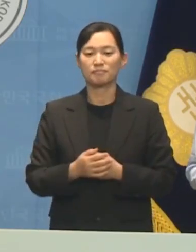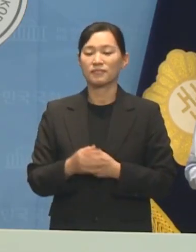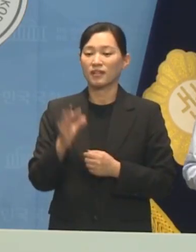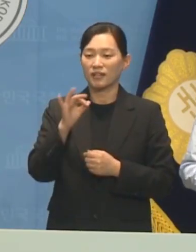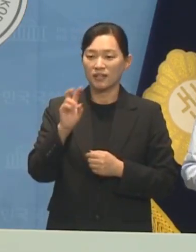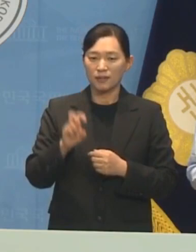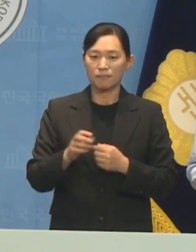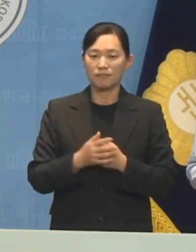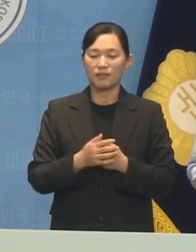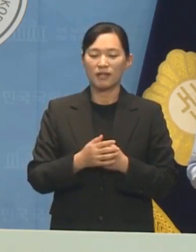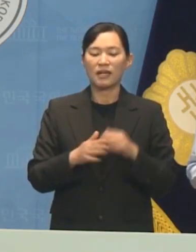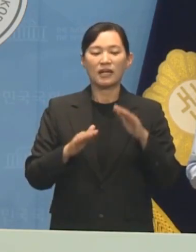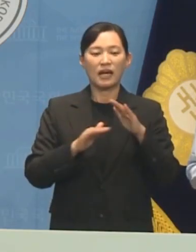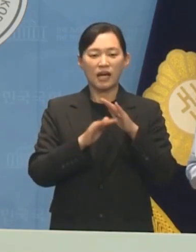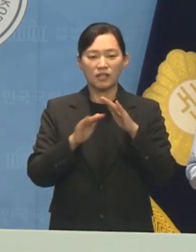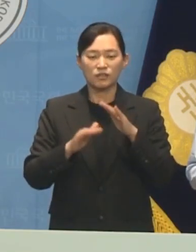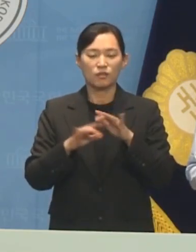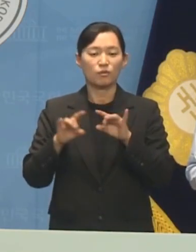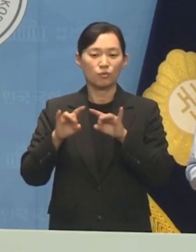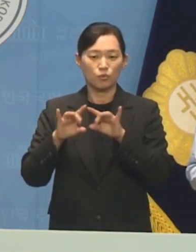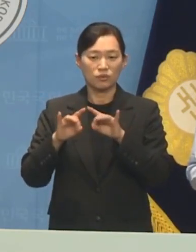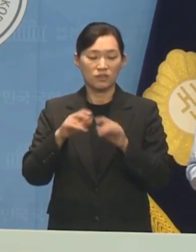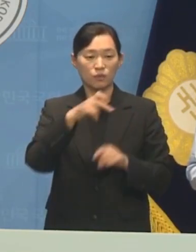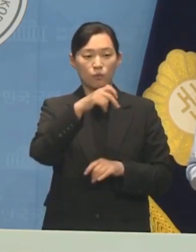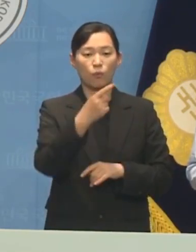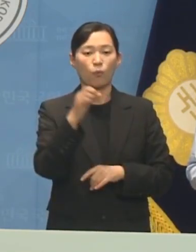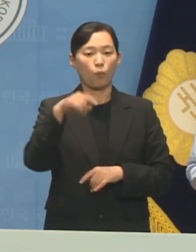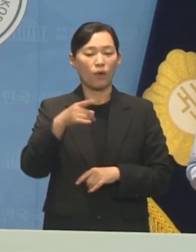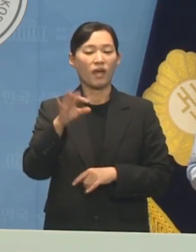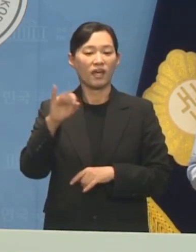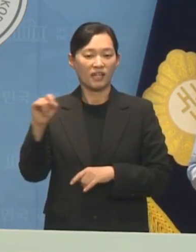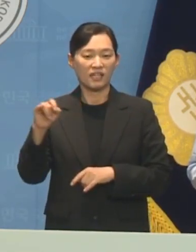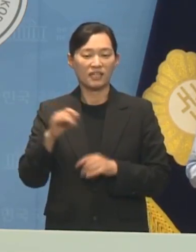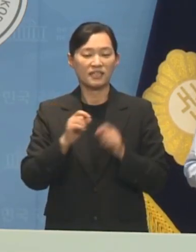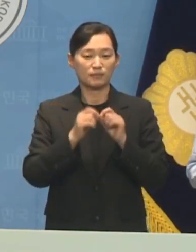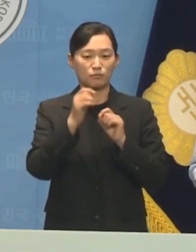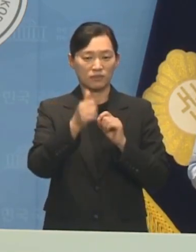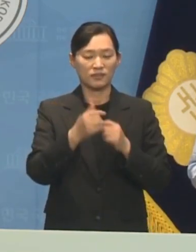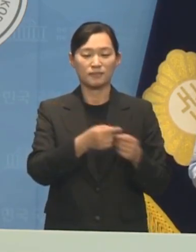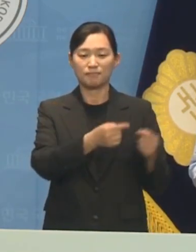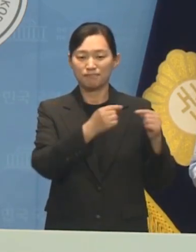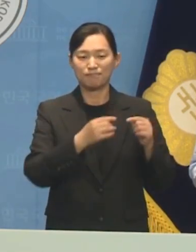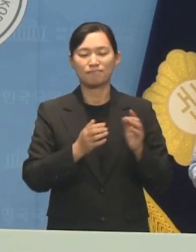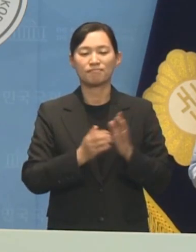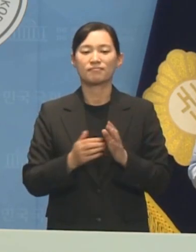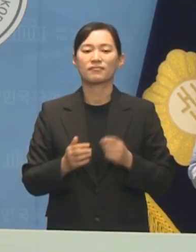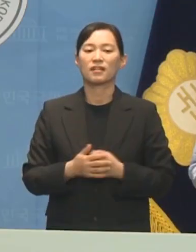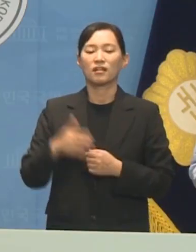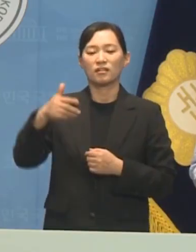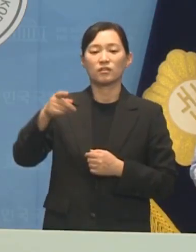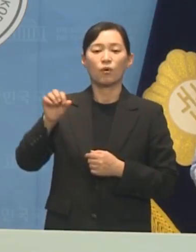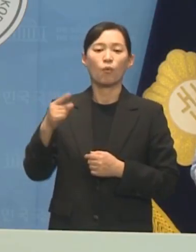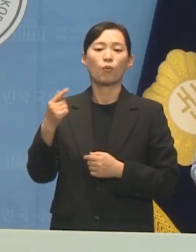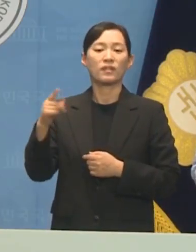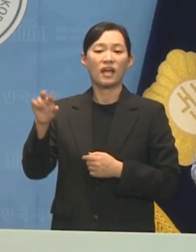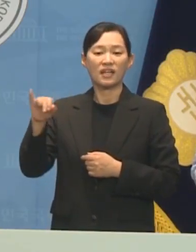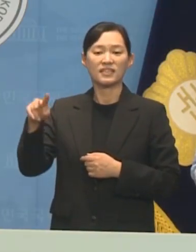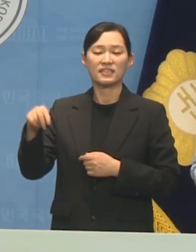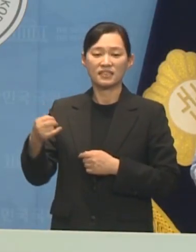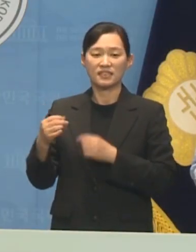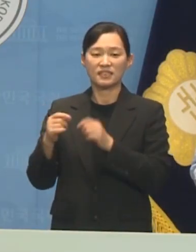임창경 가전통신 서비스 노동조합 코웨이 지부장님 참석하셨습니다. 김주태 청혼아이스 지부장님